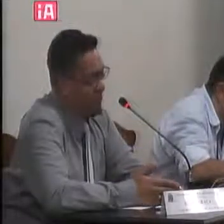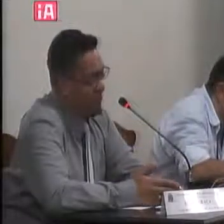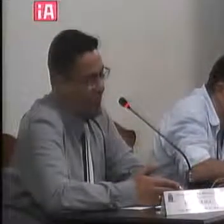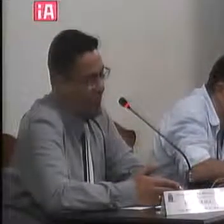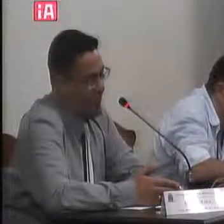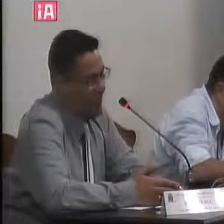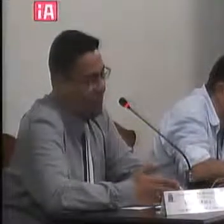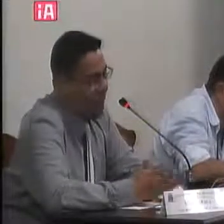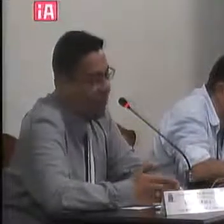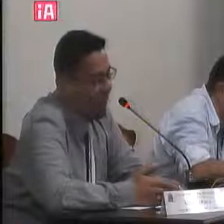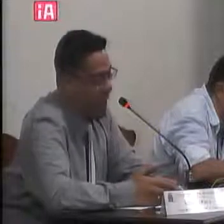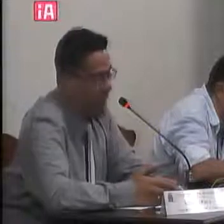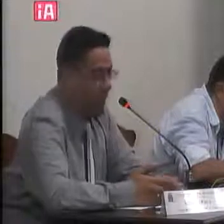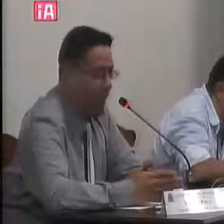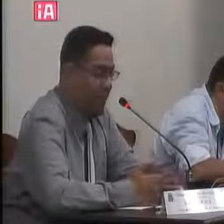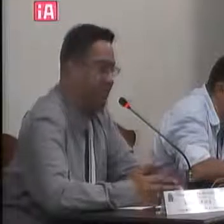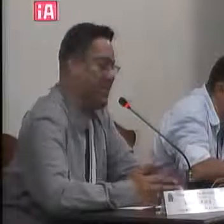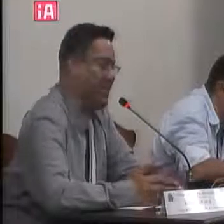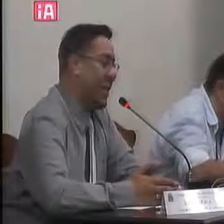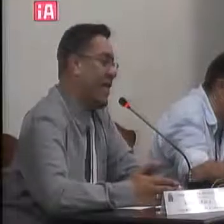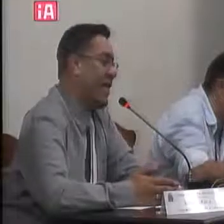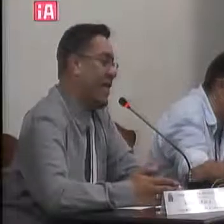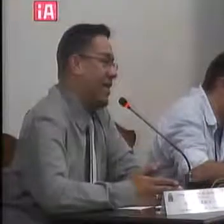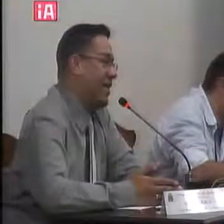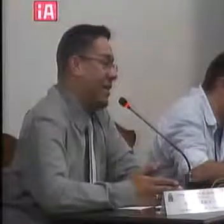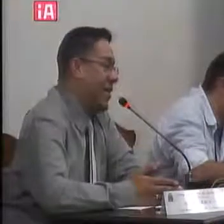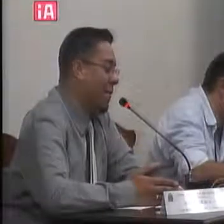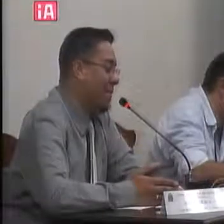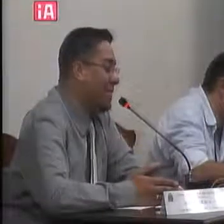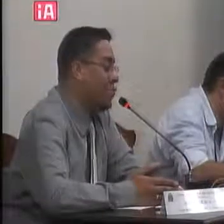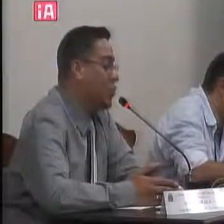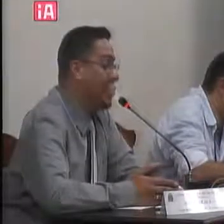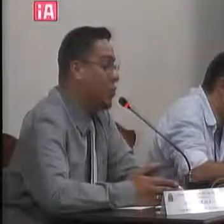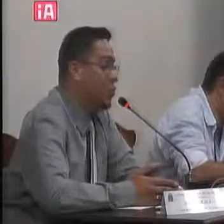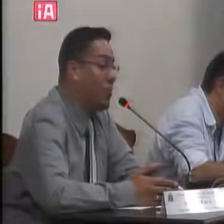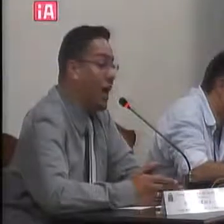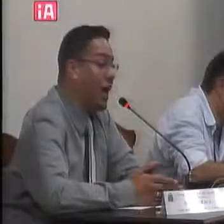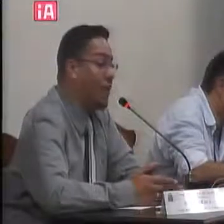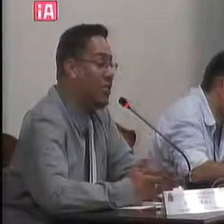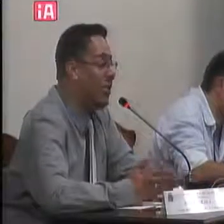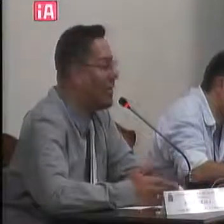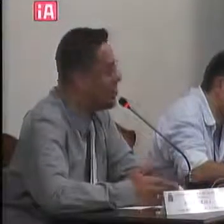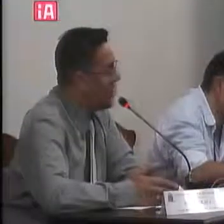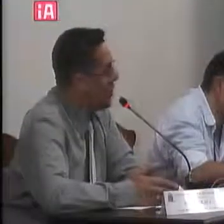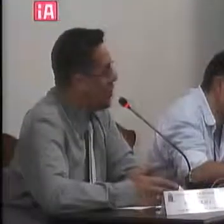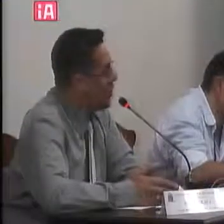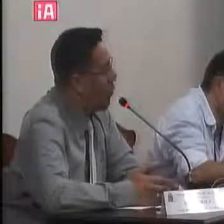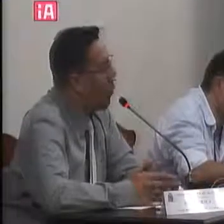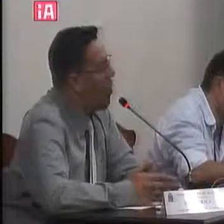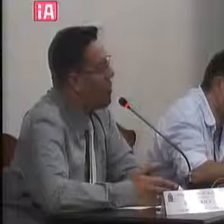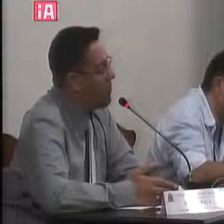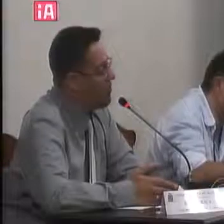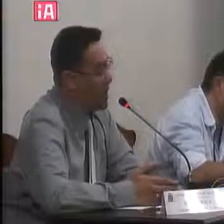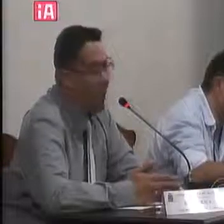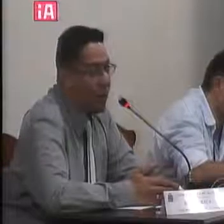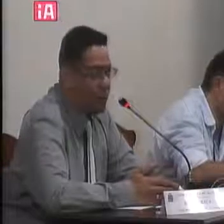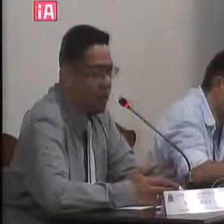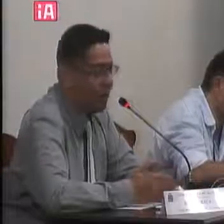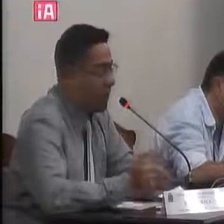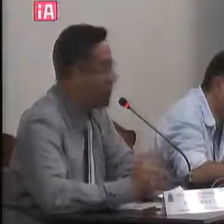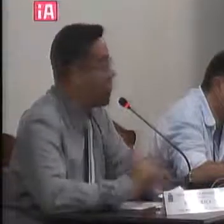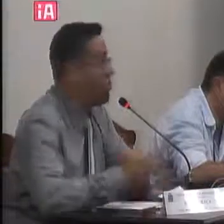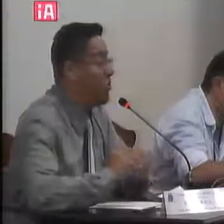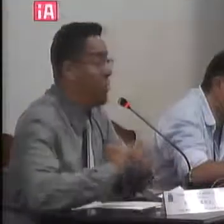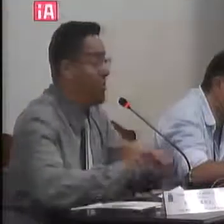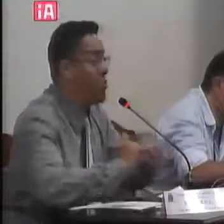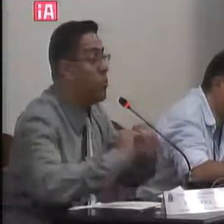vejo uma incoerência, uma empresa que arrecada mais de R$200 mil mês com ônibus, que é útil,